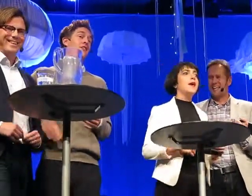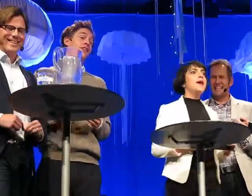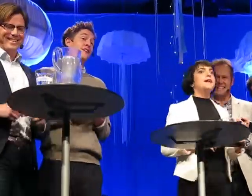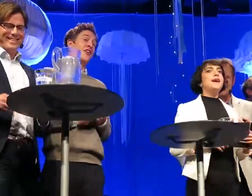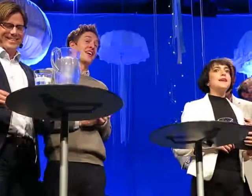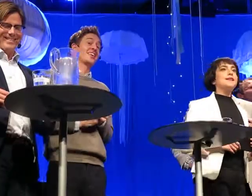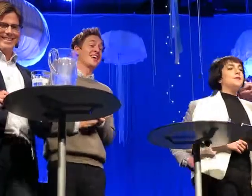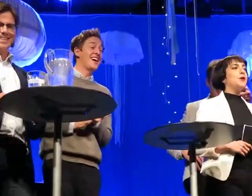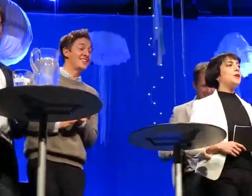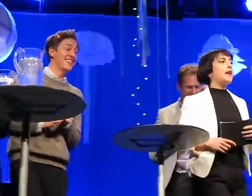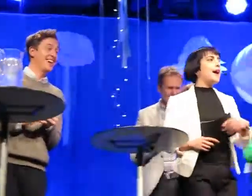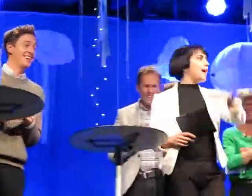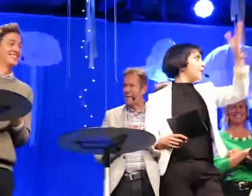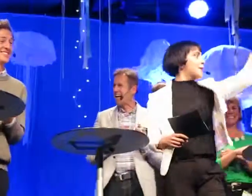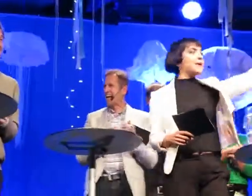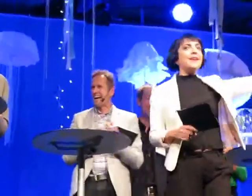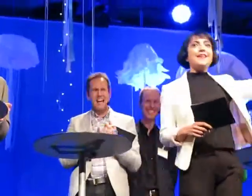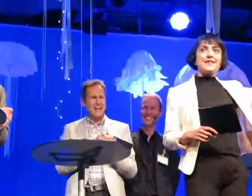mycket!